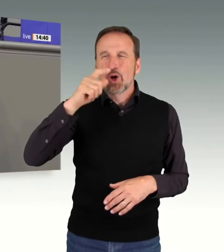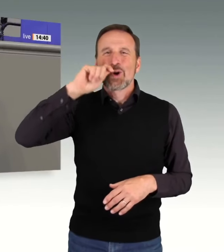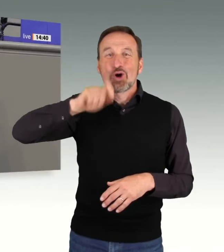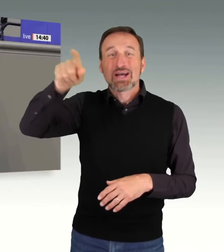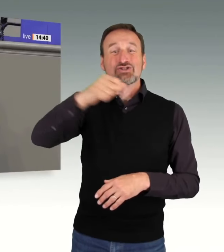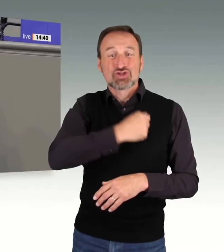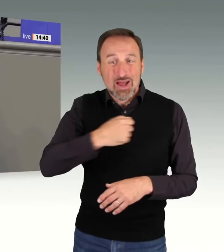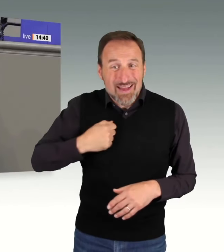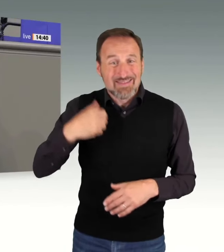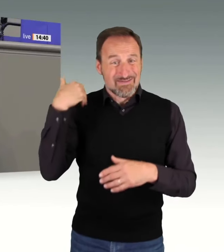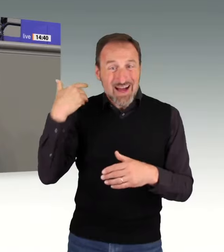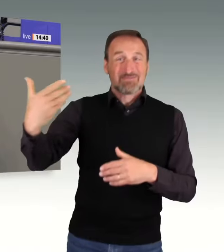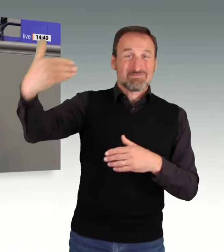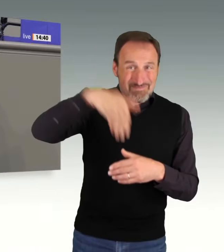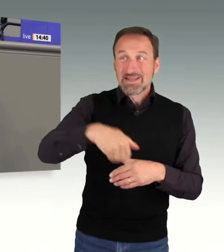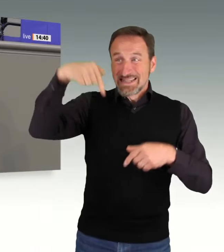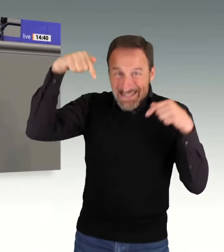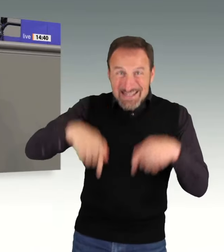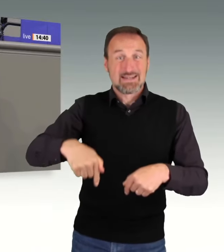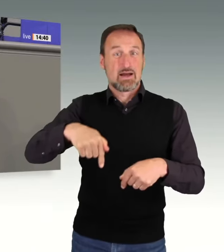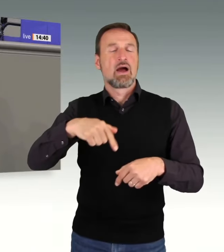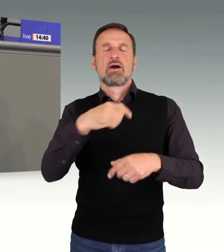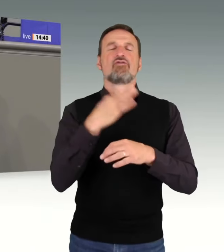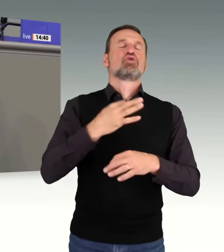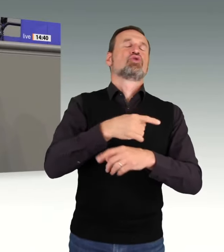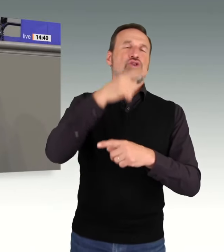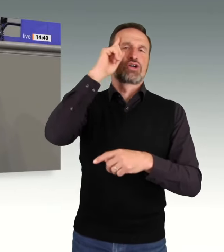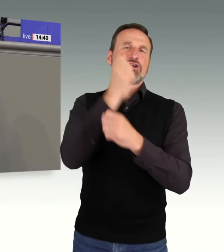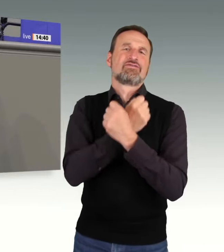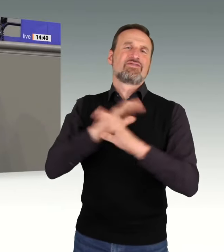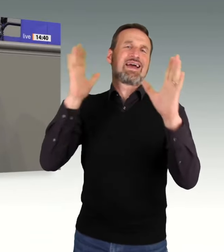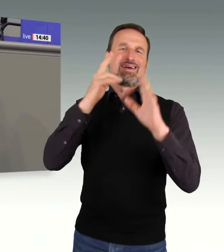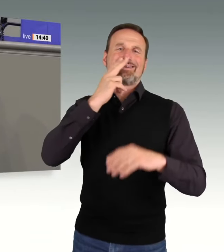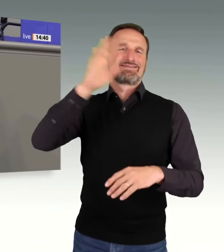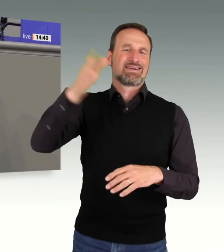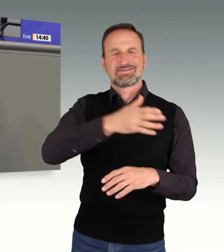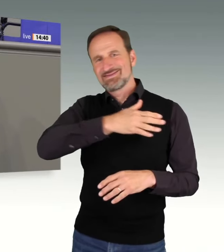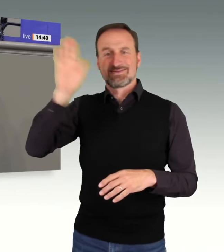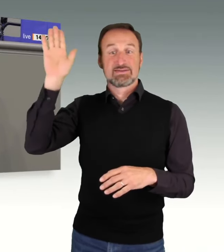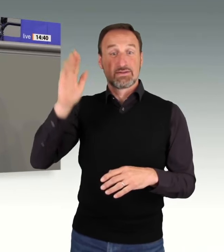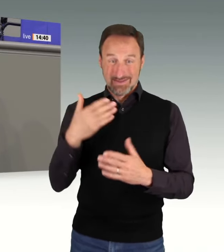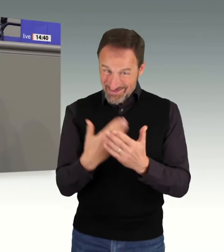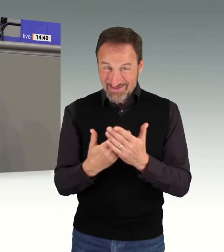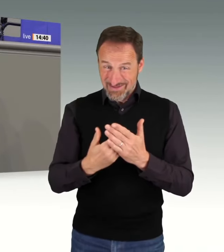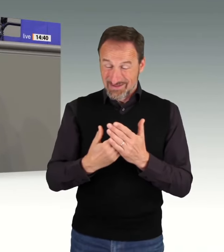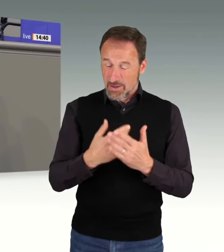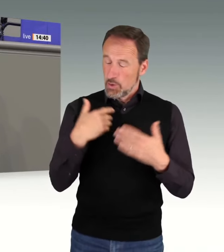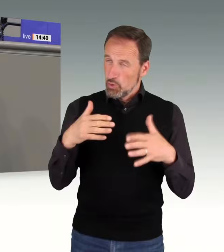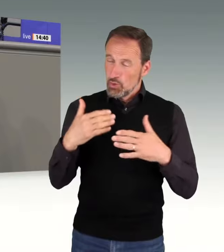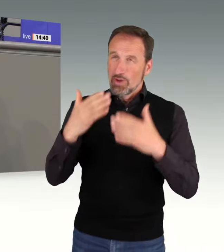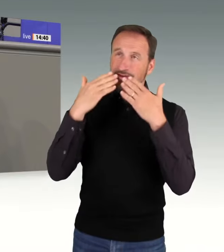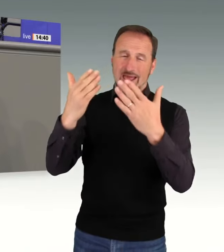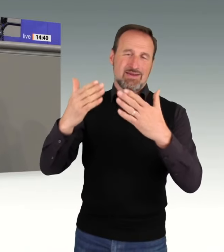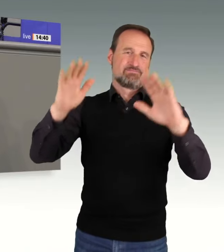Liebe Kolleginnen und Kollegen, aus unserer gemeinsamen Lehre aus der Geschichte muss eins klar sein.